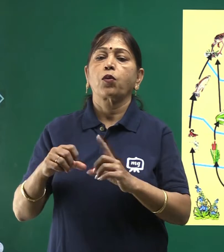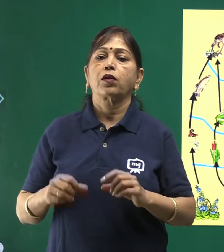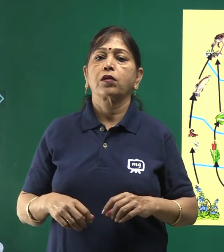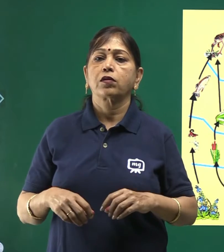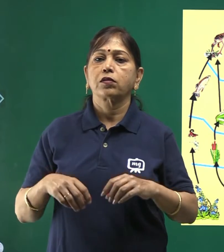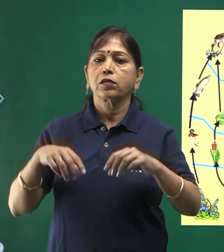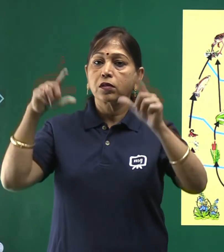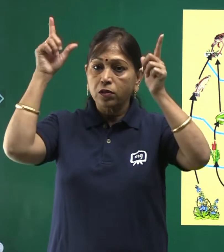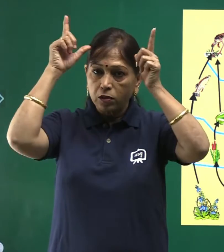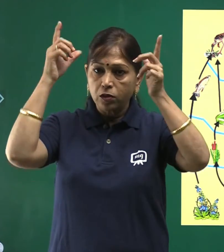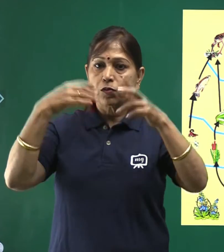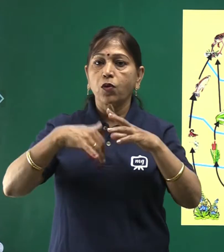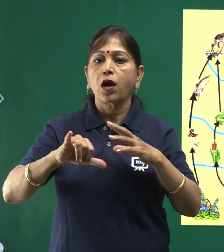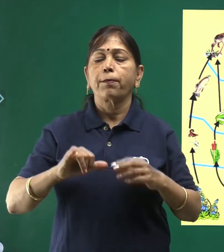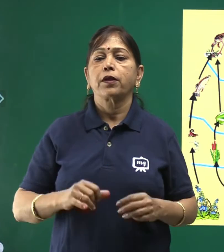जीवों का भी